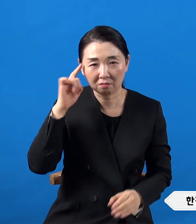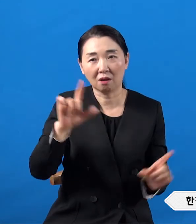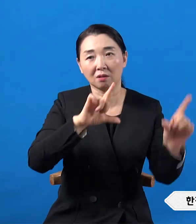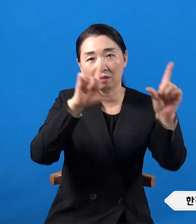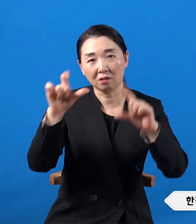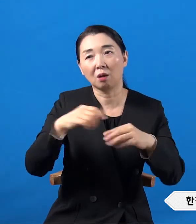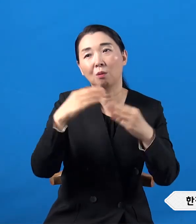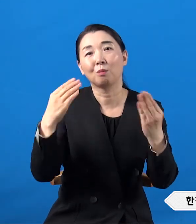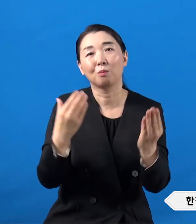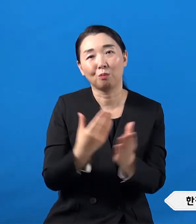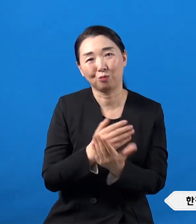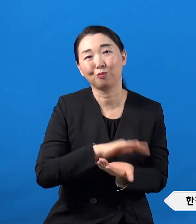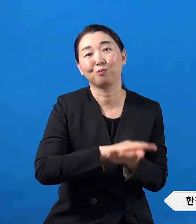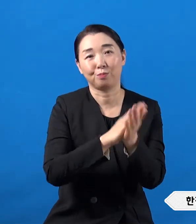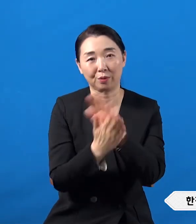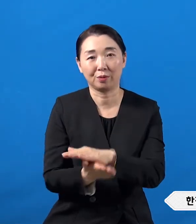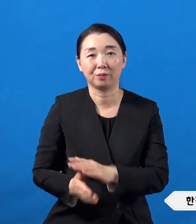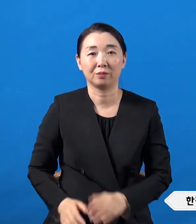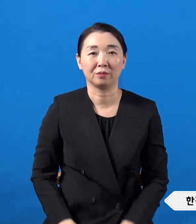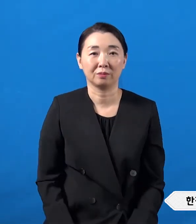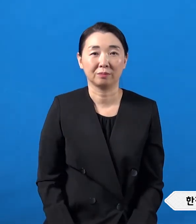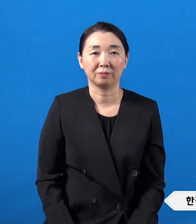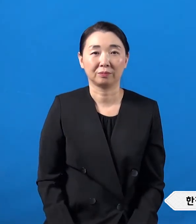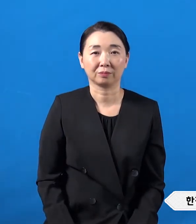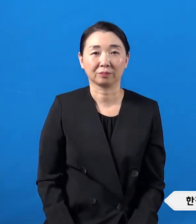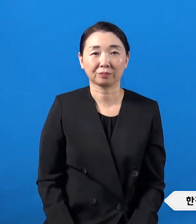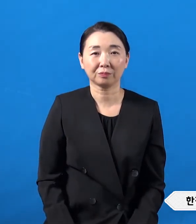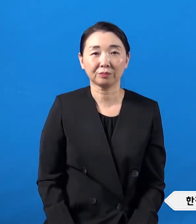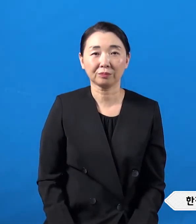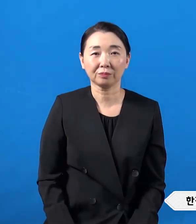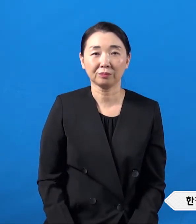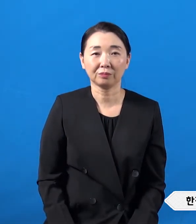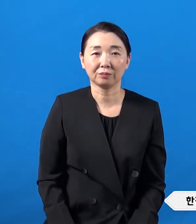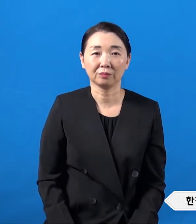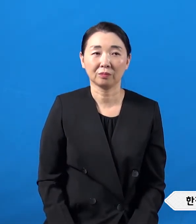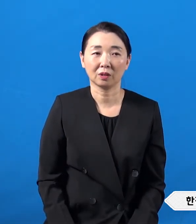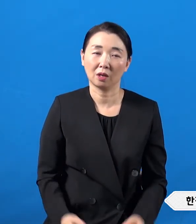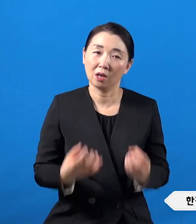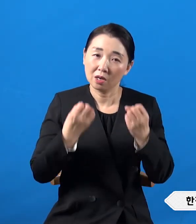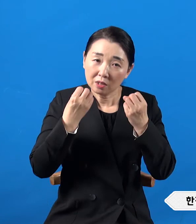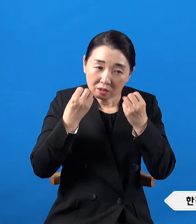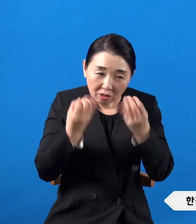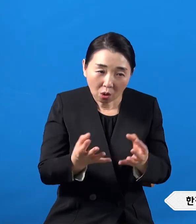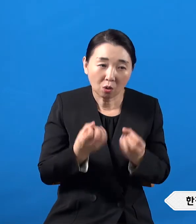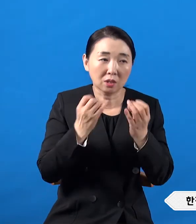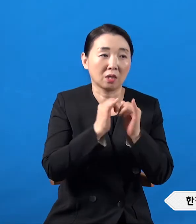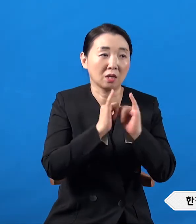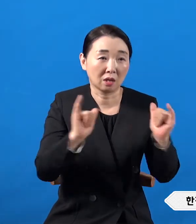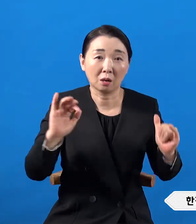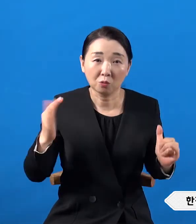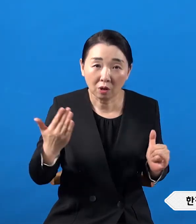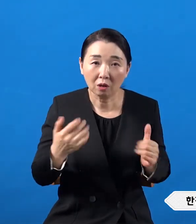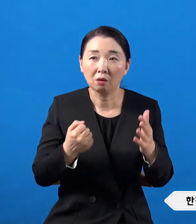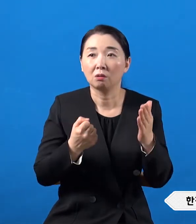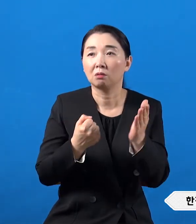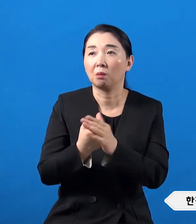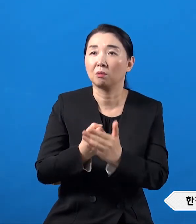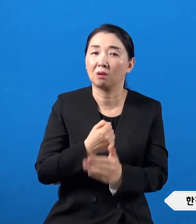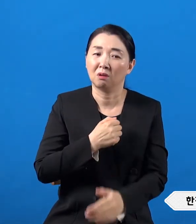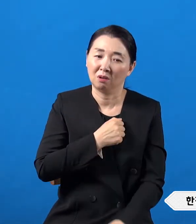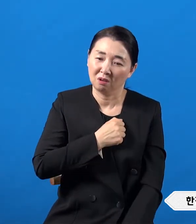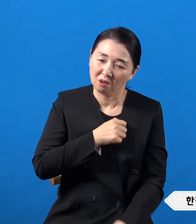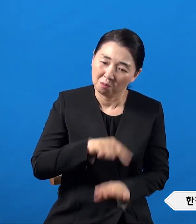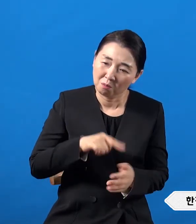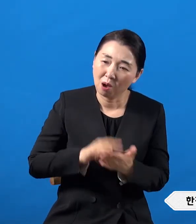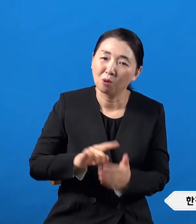생각과 삶이 완전히 변했습니다. 그렇게 새롭게 새 사람 되고 나니까 제일 먼저 걸리는